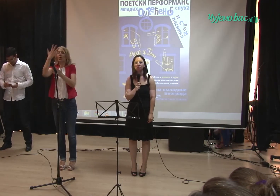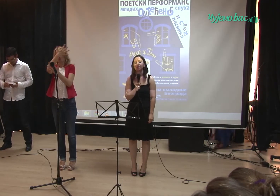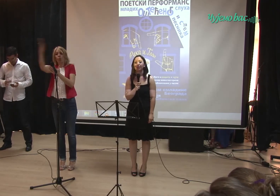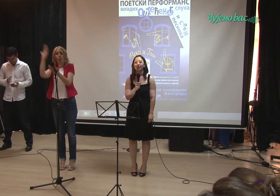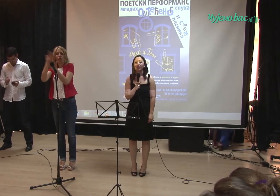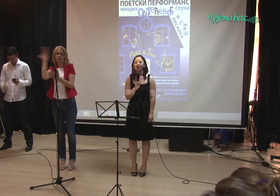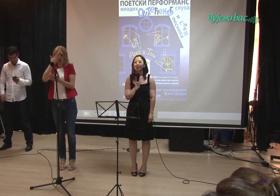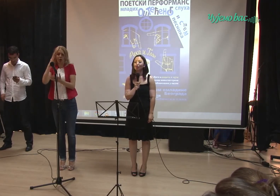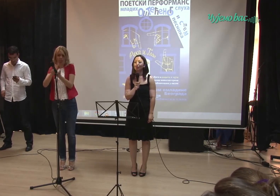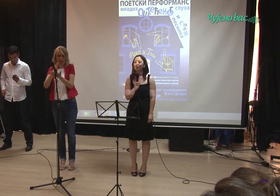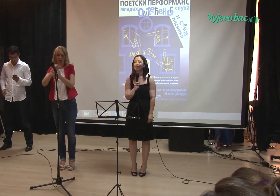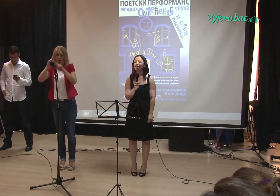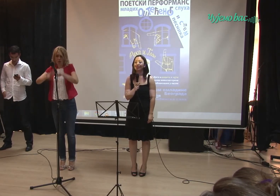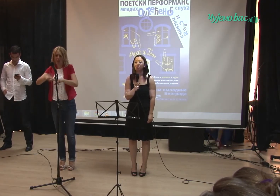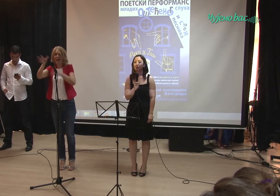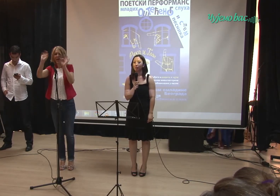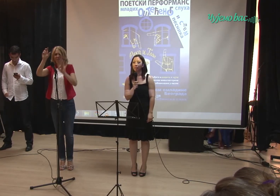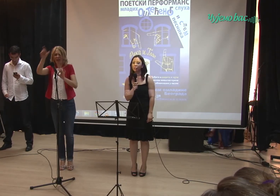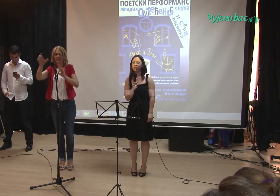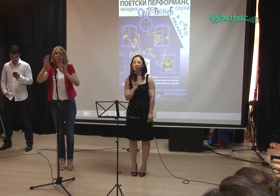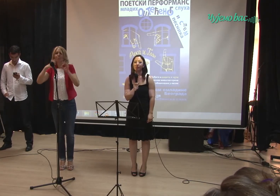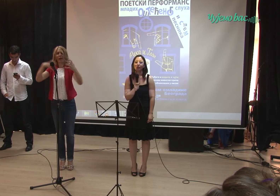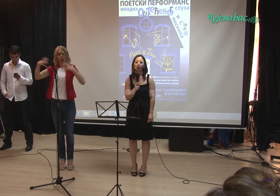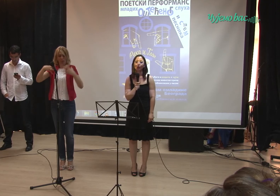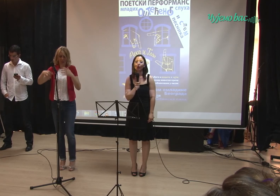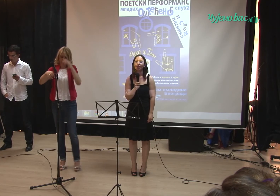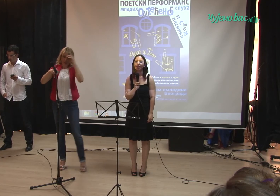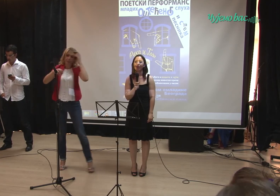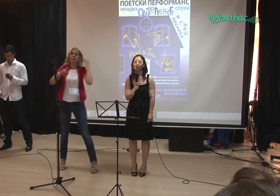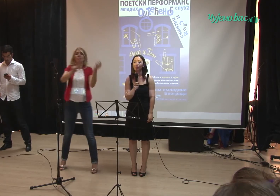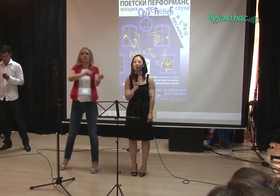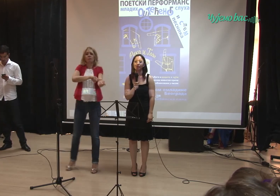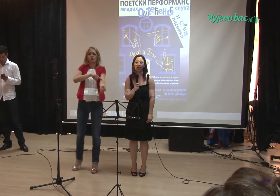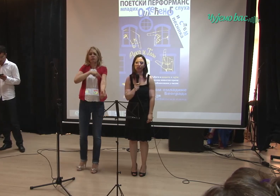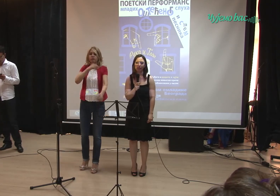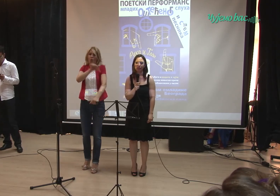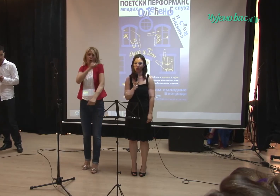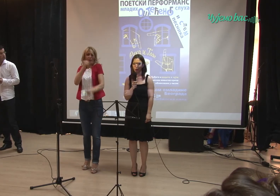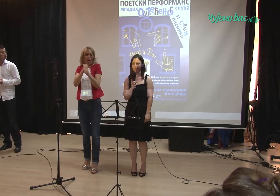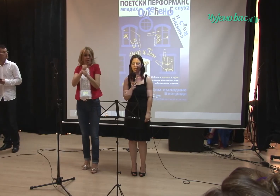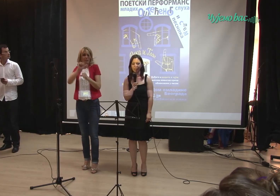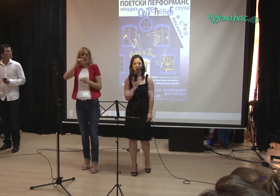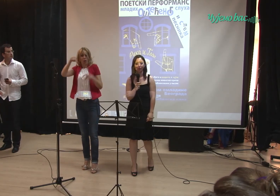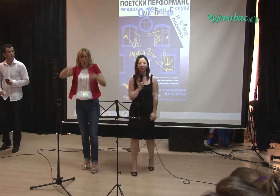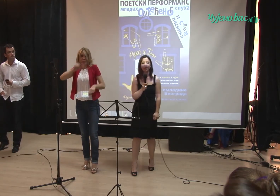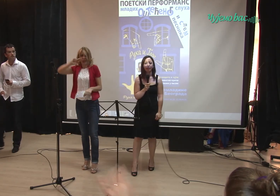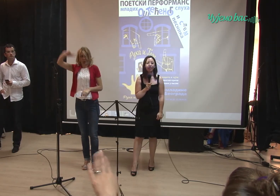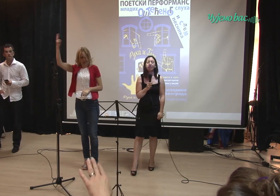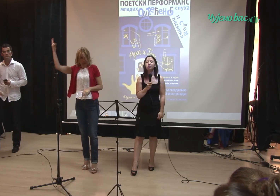ostao, izuzetno kvalitetan pantomimičar, dugo godina nastupa i u zemlji i u